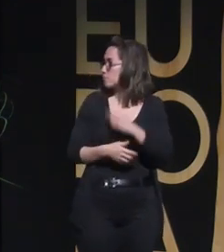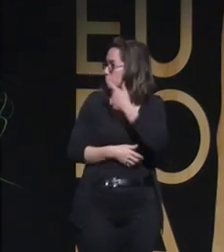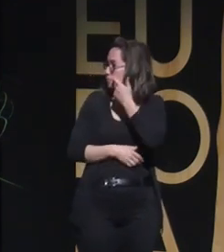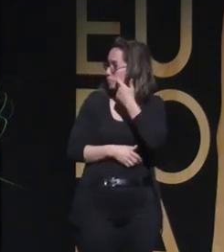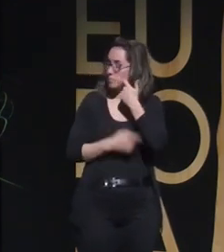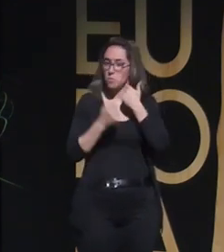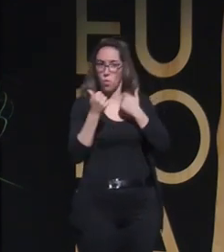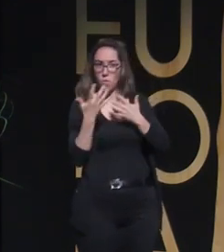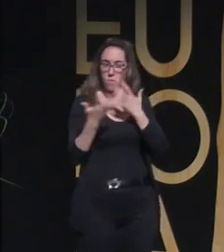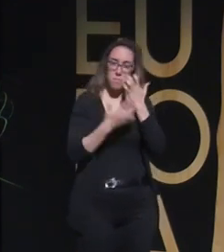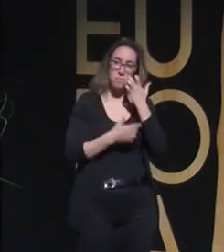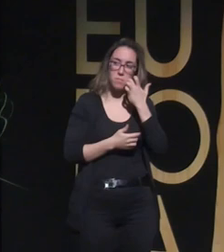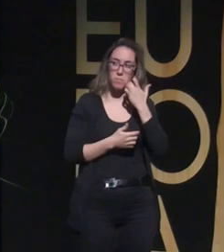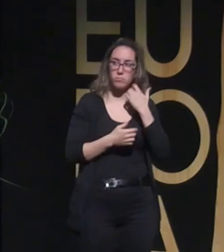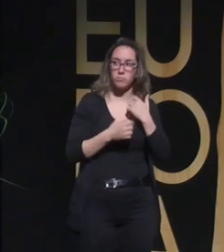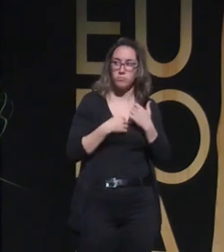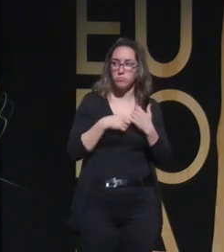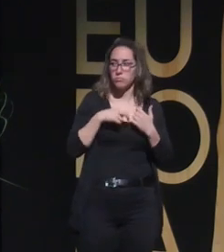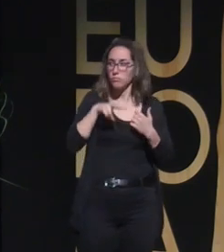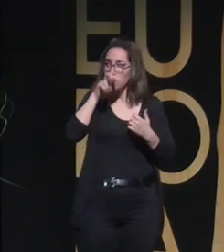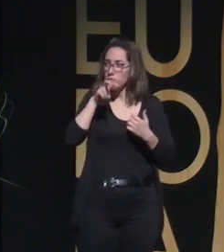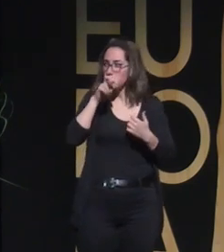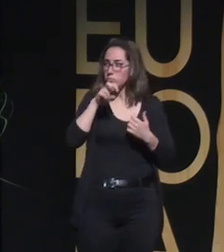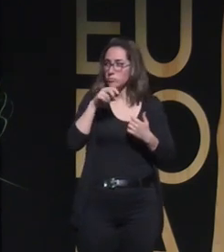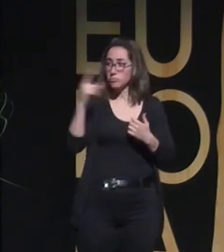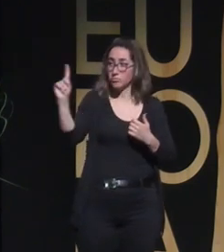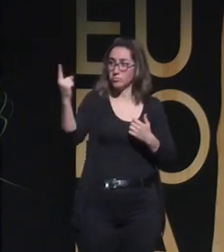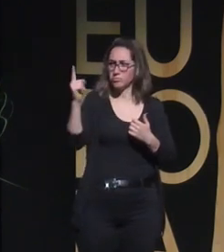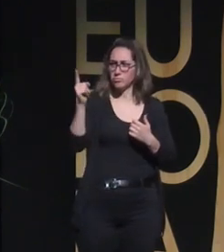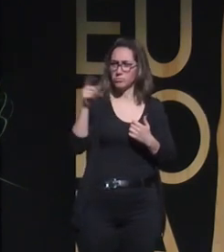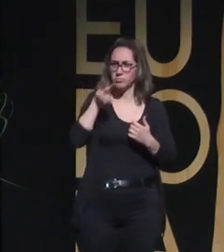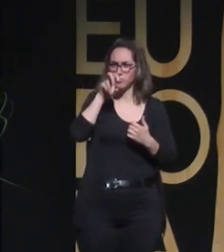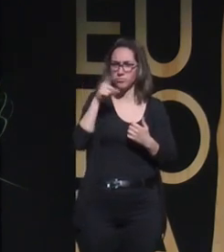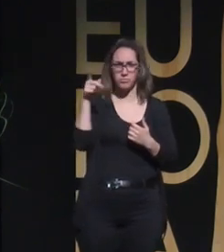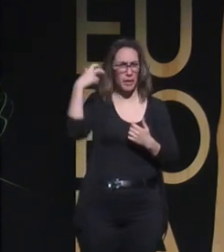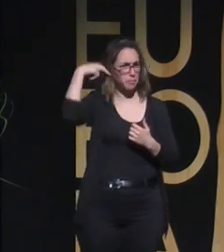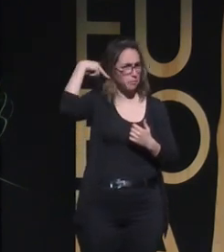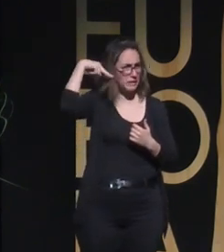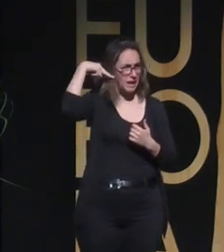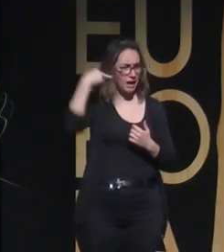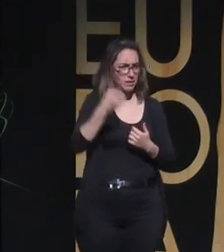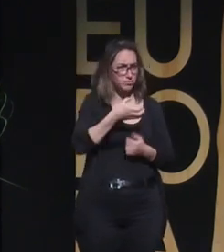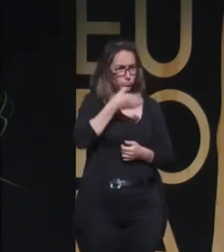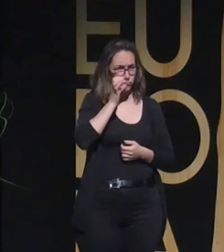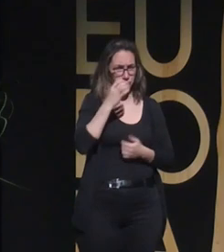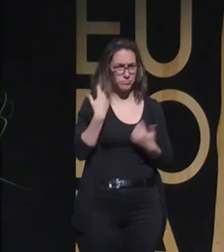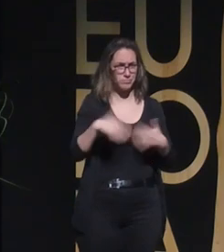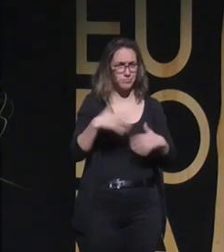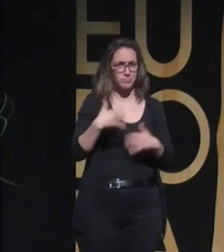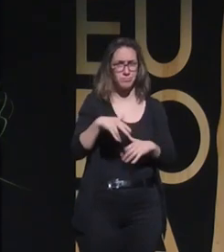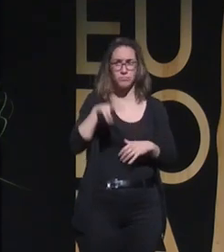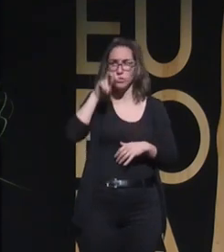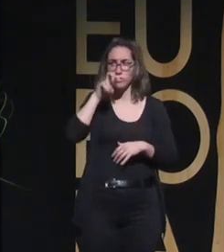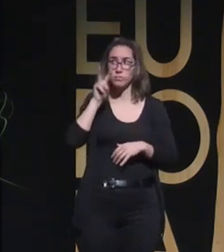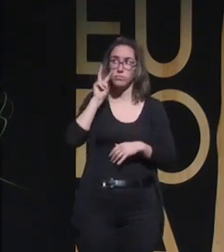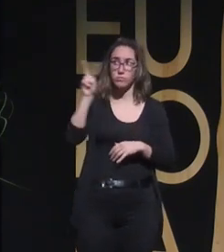puntillas un poquito. Te funciona el olfato. De medio lado. Y según se acerca, dices, hostia, Pacharán. Hostia, te funciona el olfato, la vista,